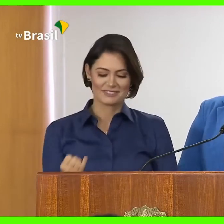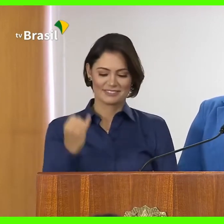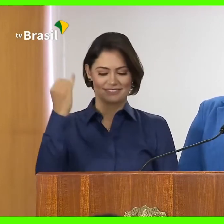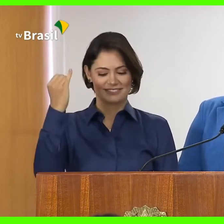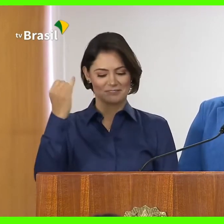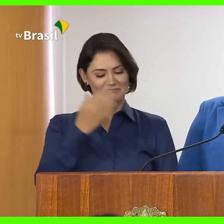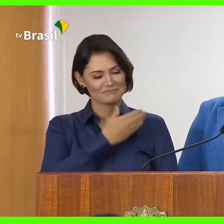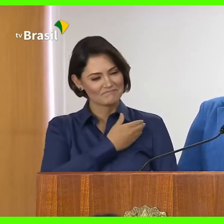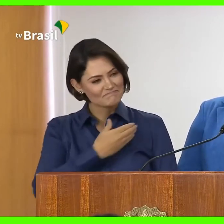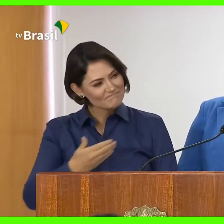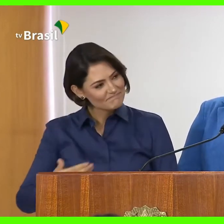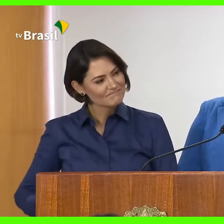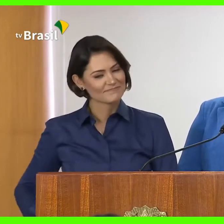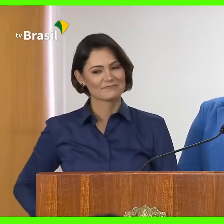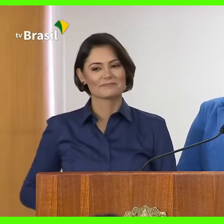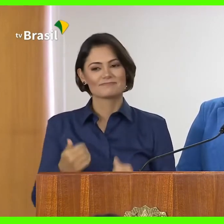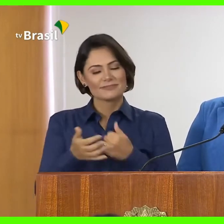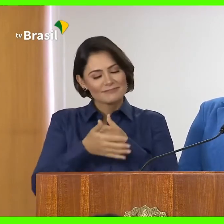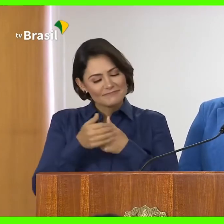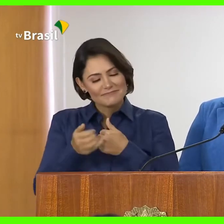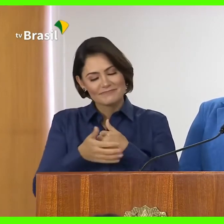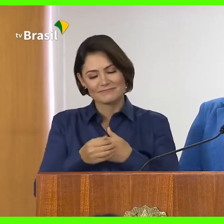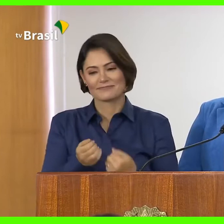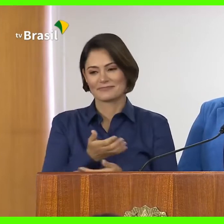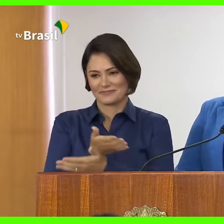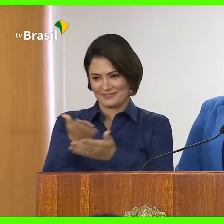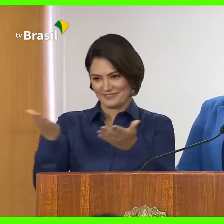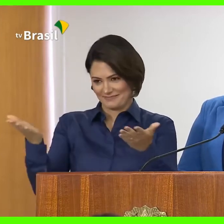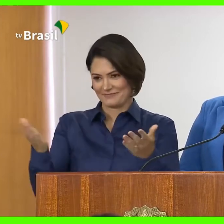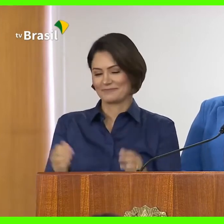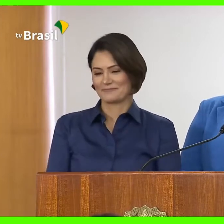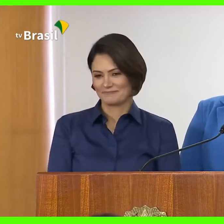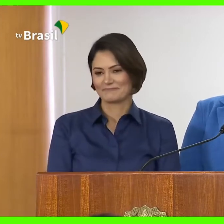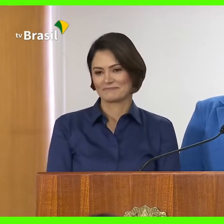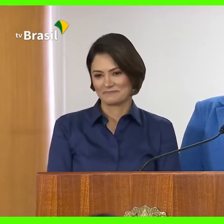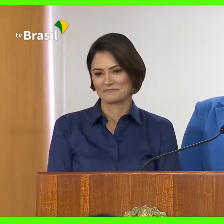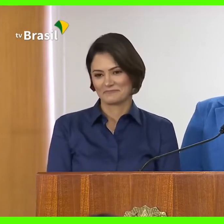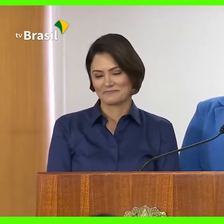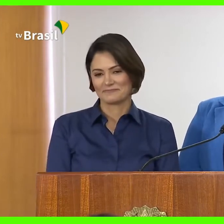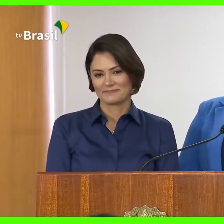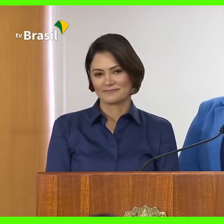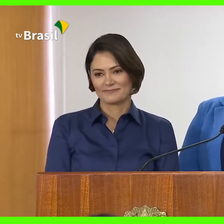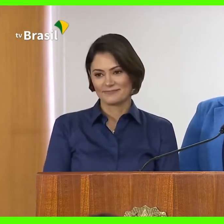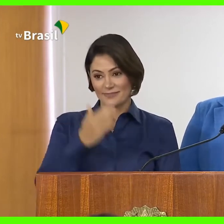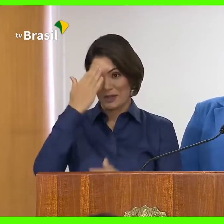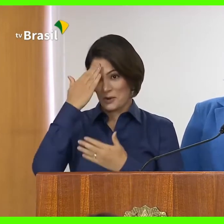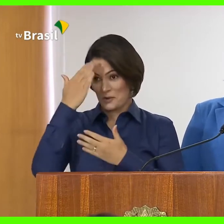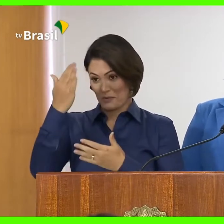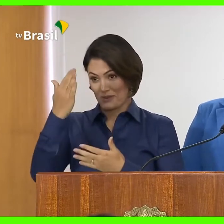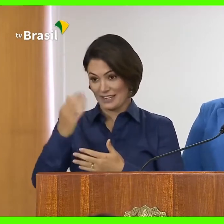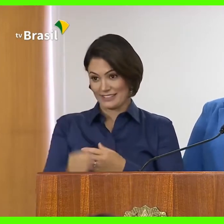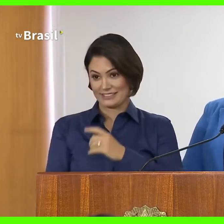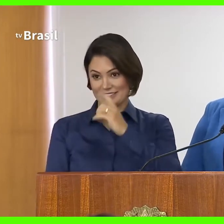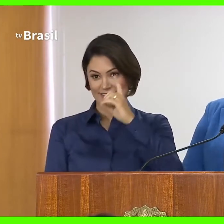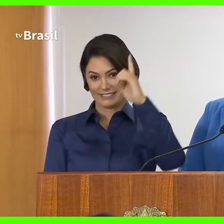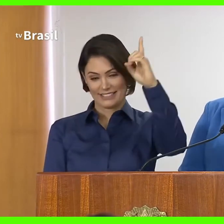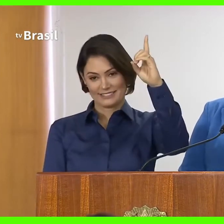que pessoas importantes do governo gravaram com muito carinho para vocês, feito por nossas autoridades.